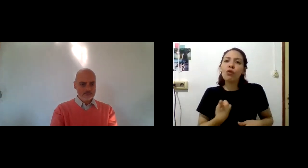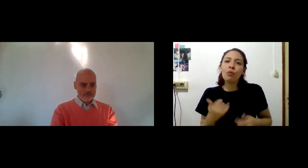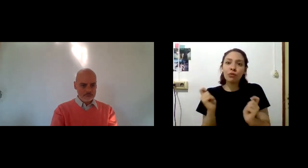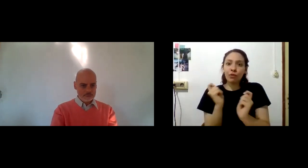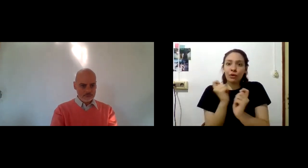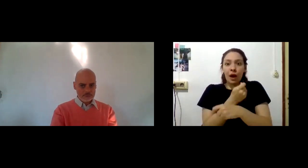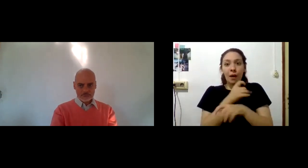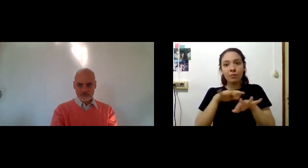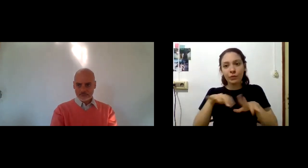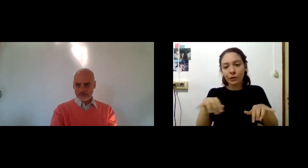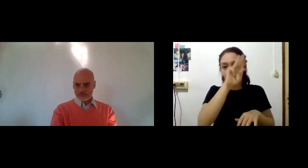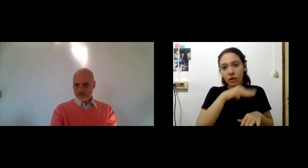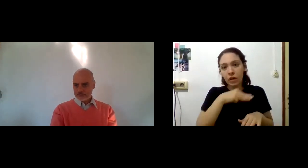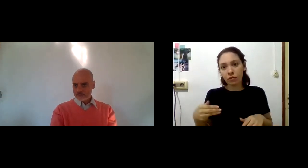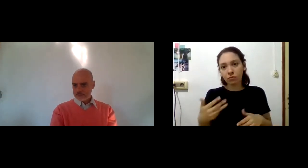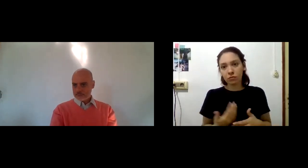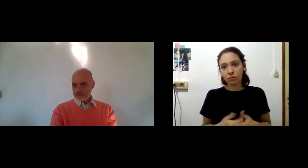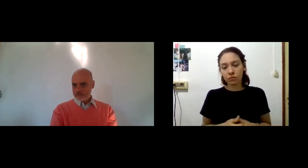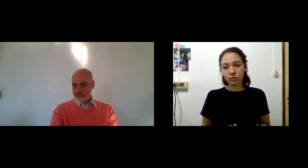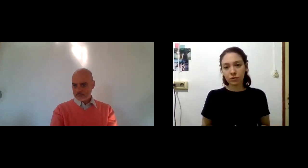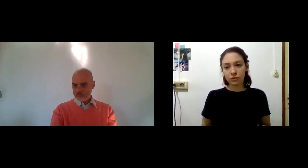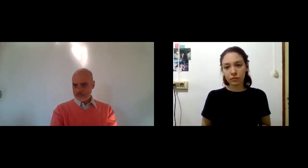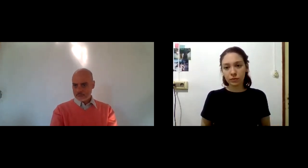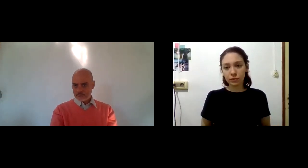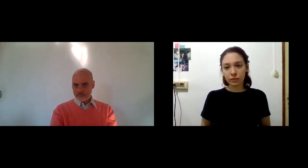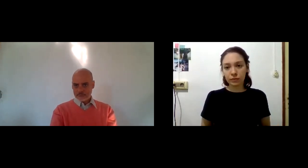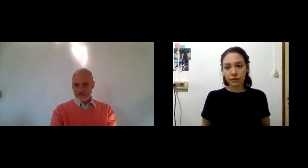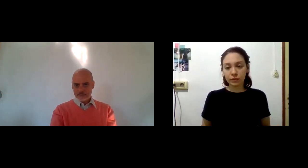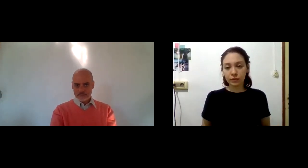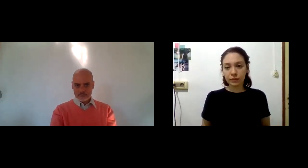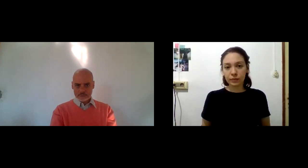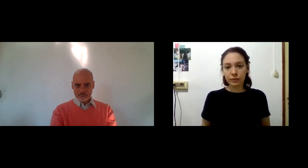Ah, tenés asociado al EVA y toda la información de la universidad.